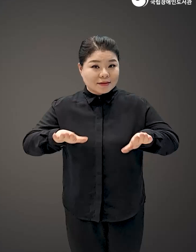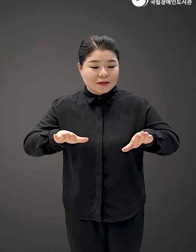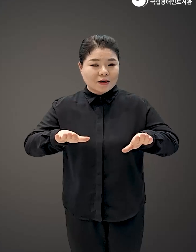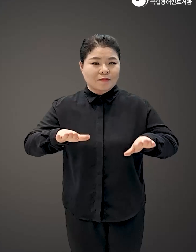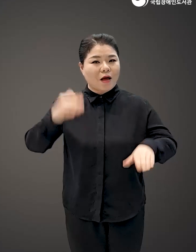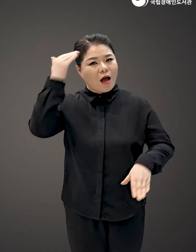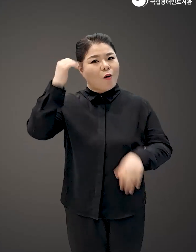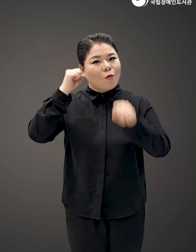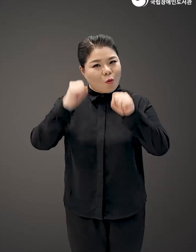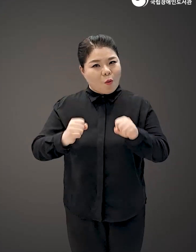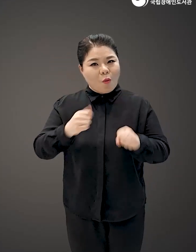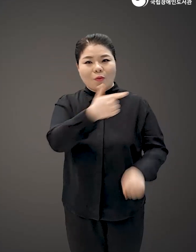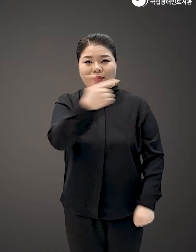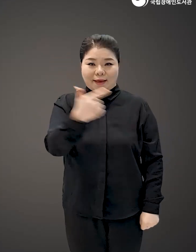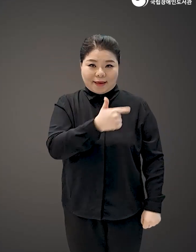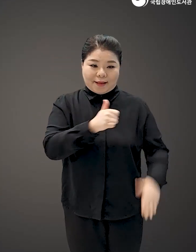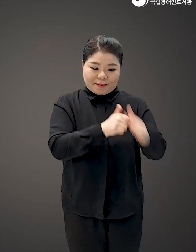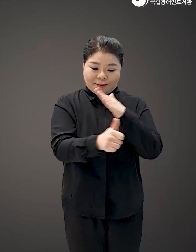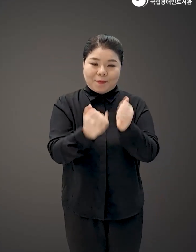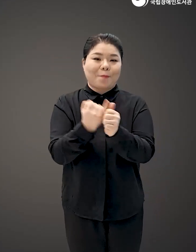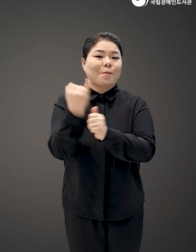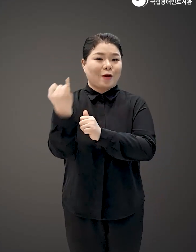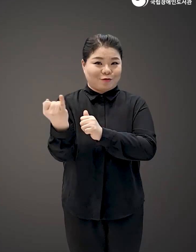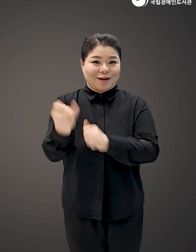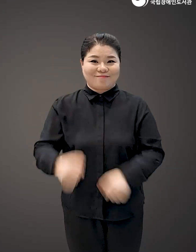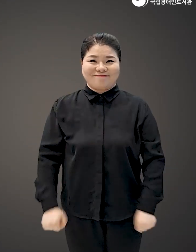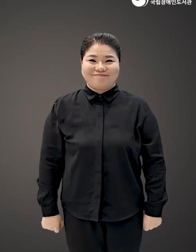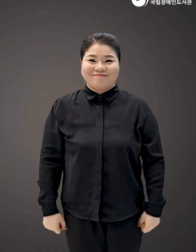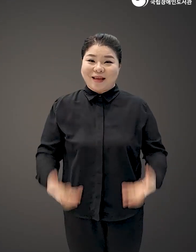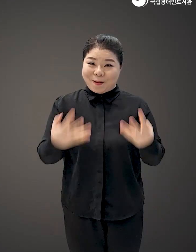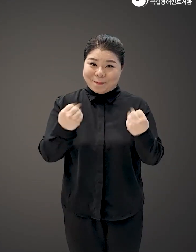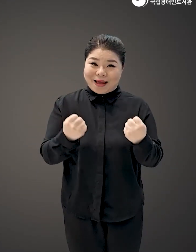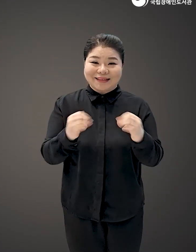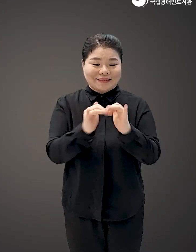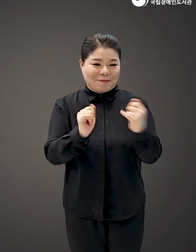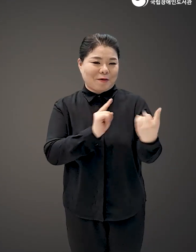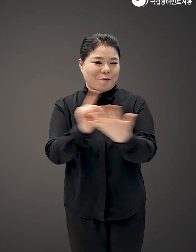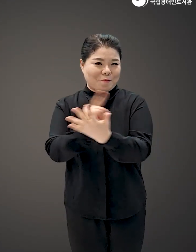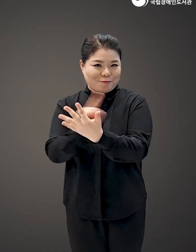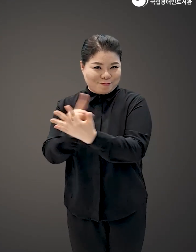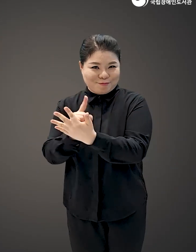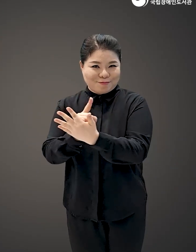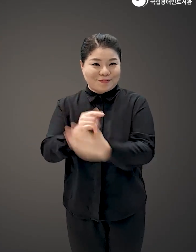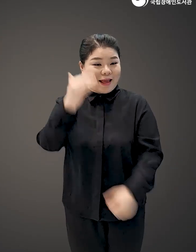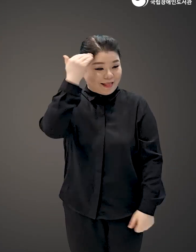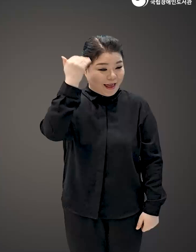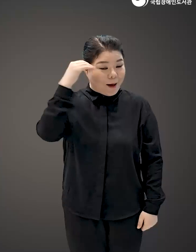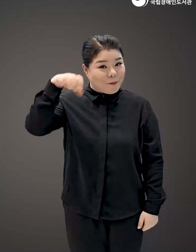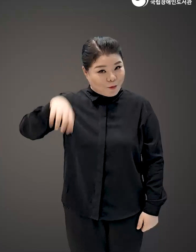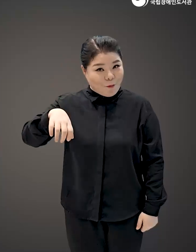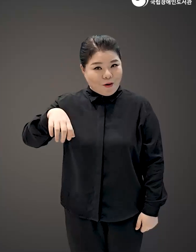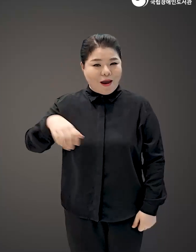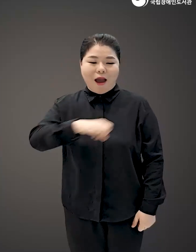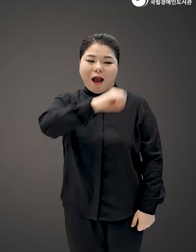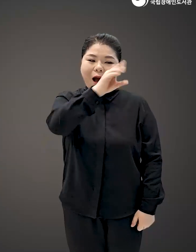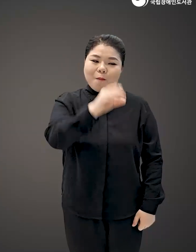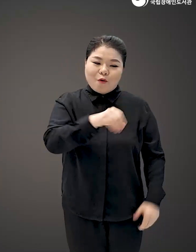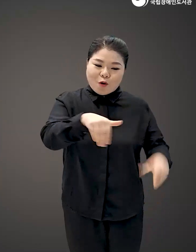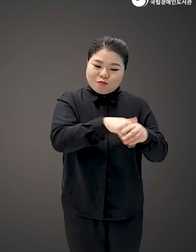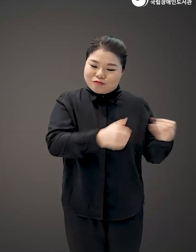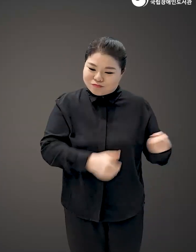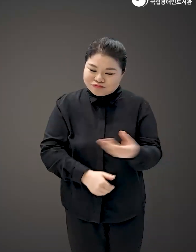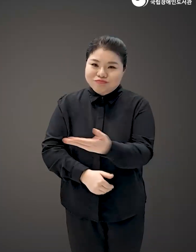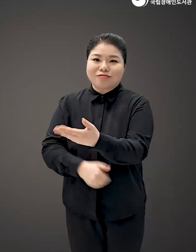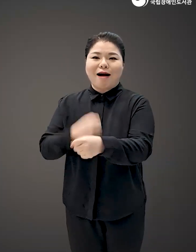현재 주한 탄자니아 대사의 배우자입니다. 수많은 문화권의 사람들과 교류하고 대한민국의 아프리카의 문화를